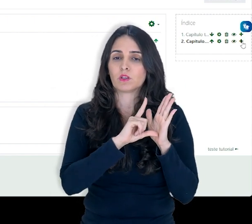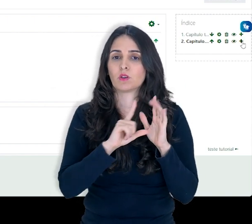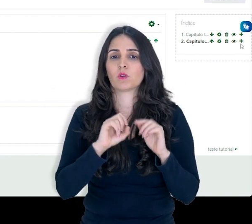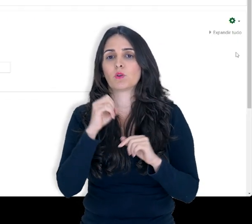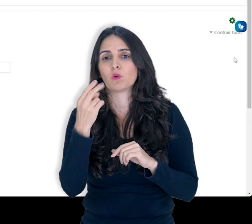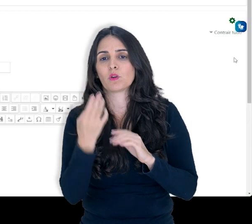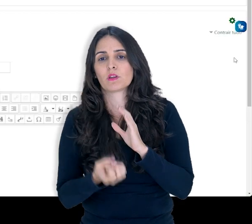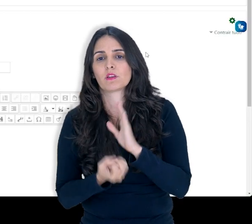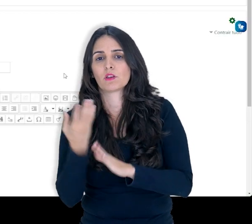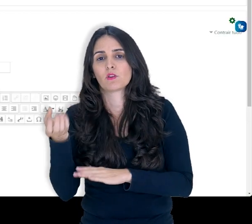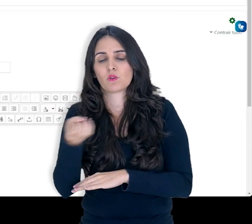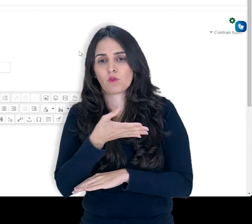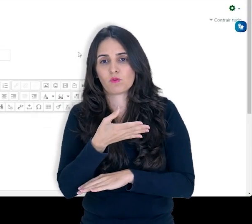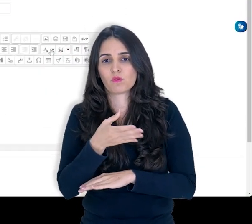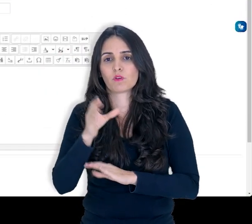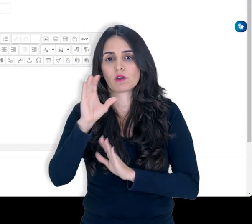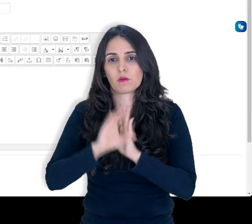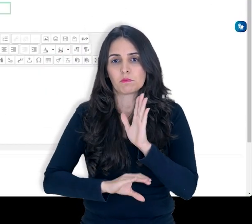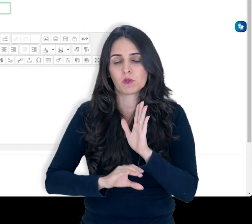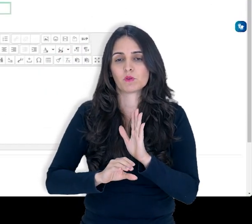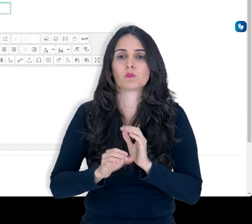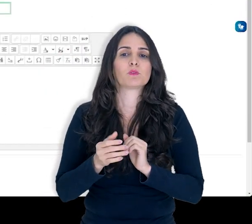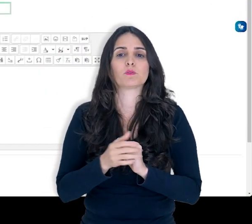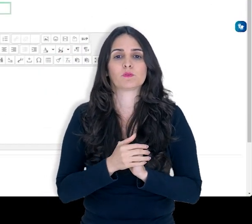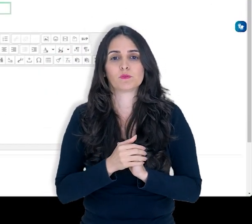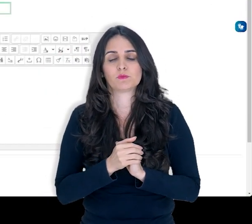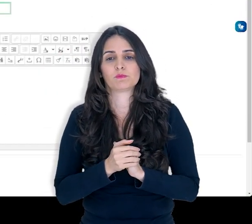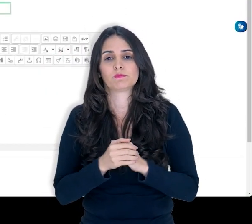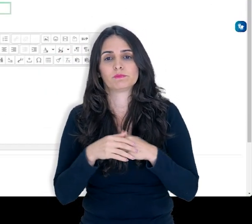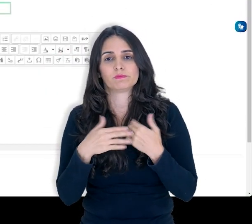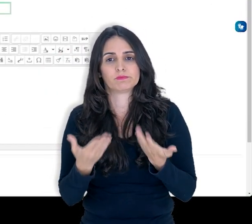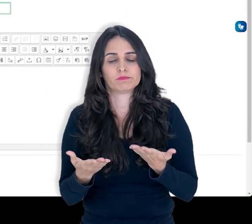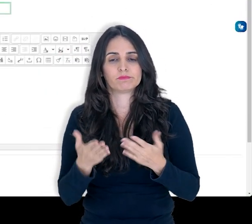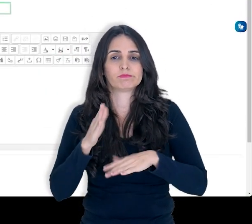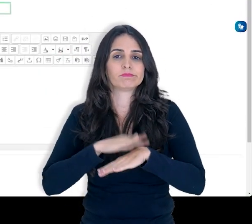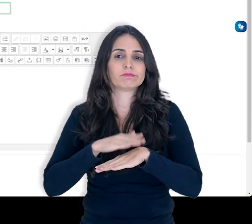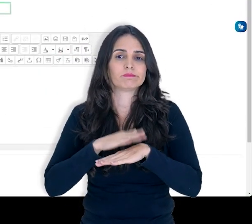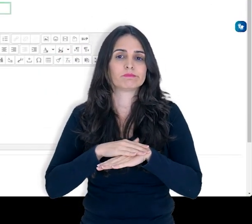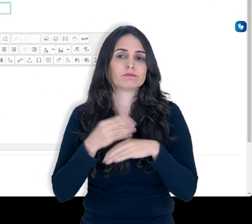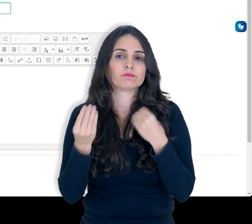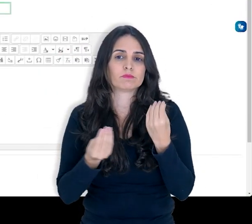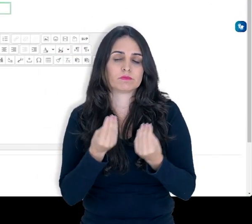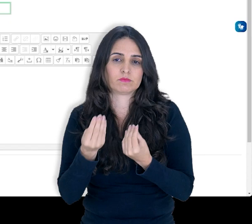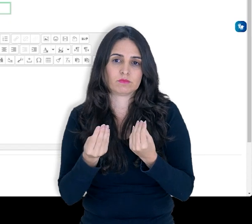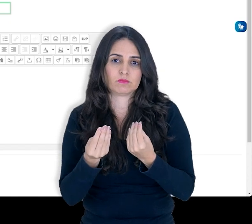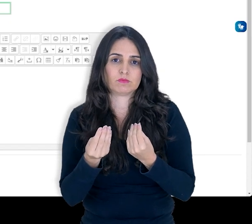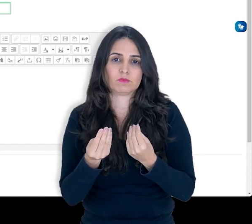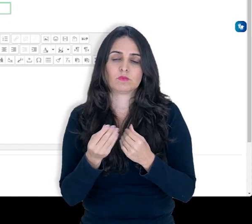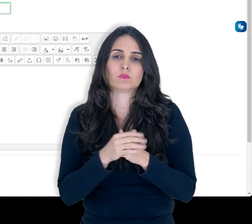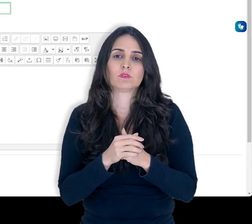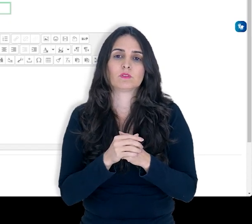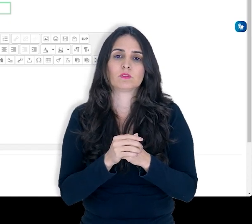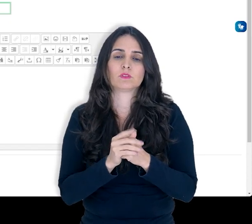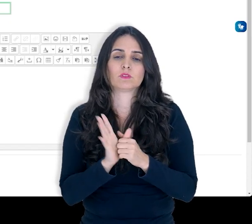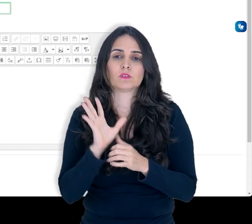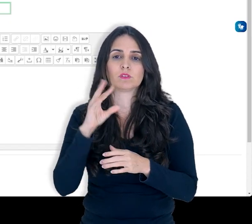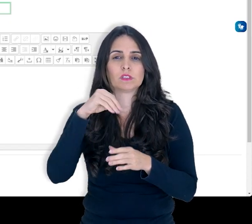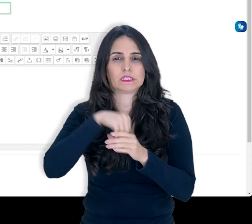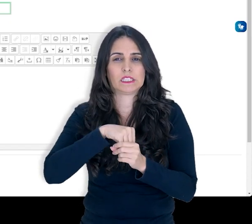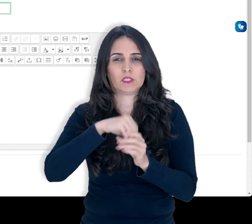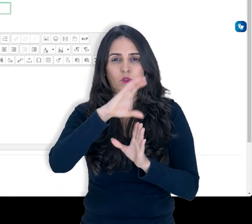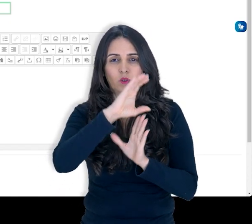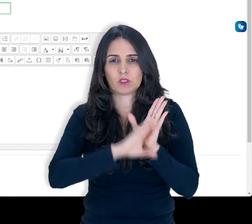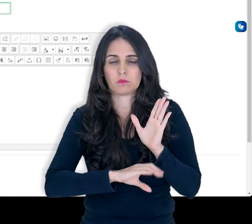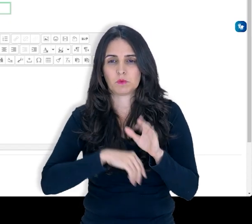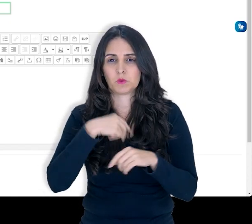ou criar um novo capítulo um sub-capítulo como que eu tenho um sub Capítulo dentro